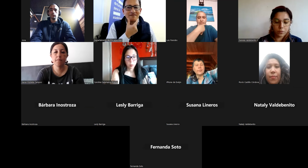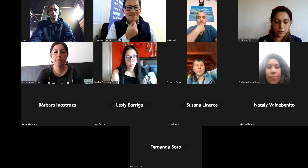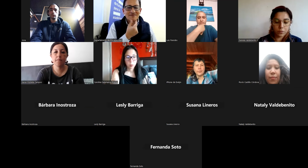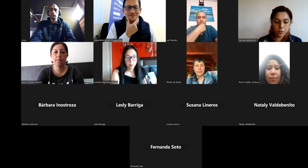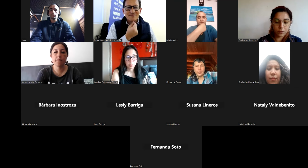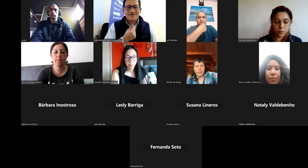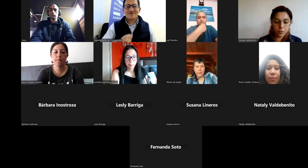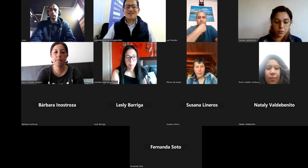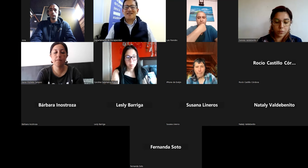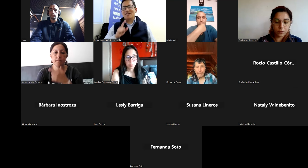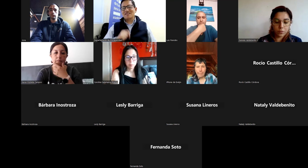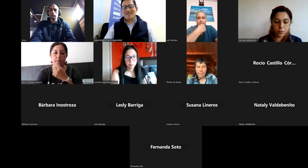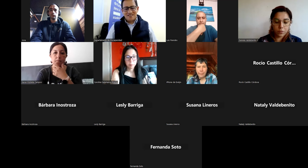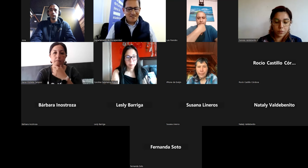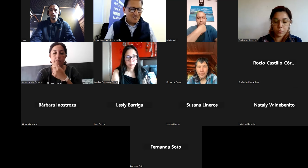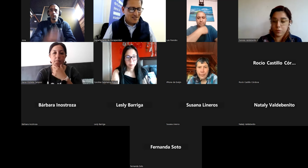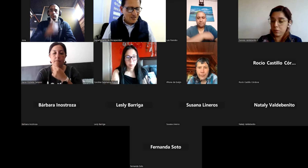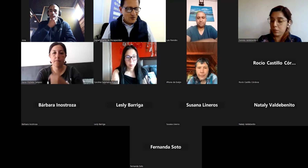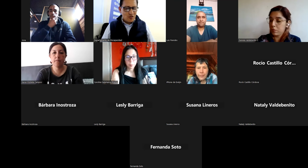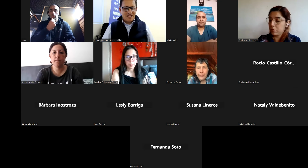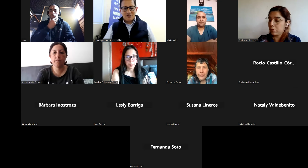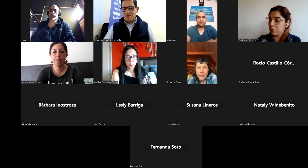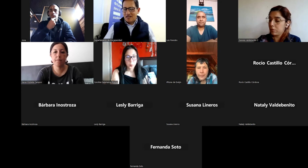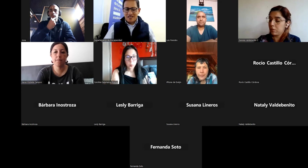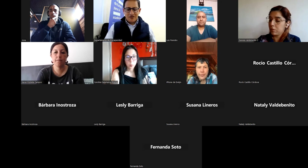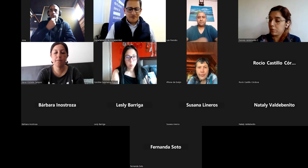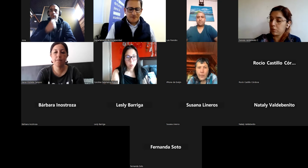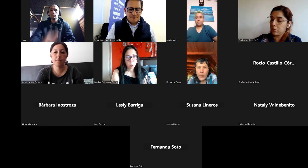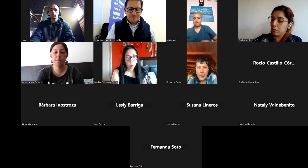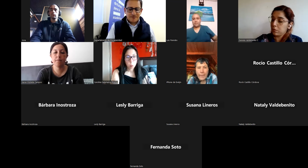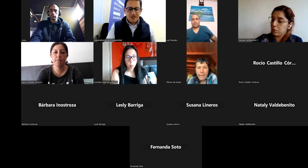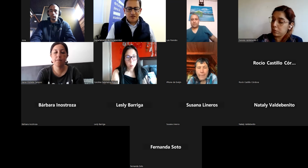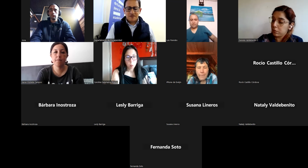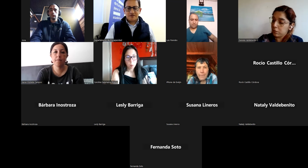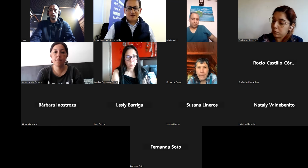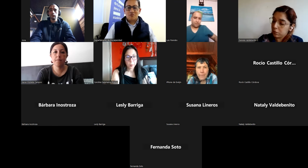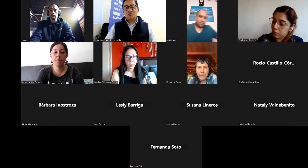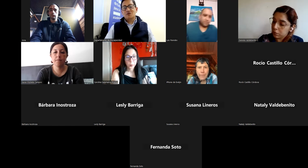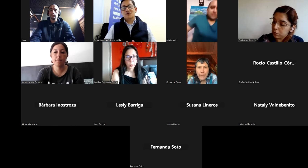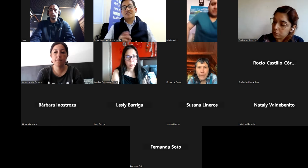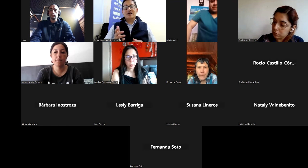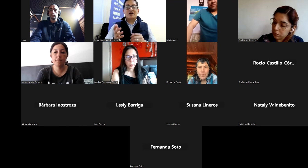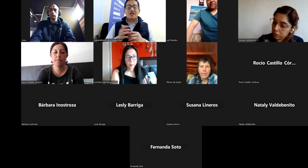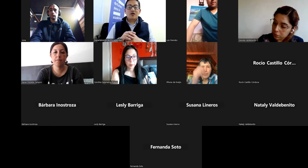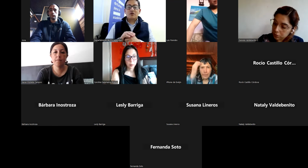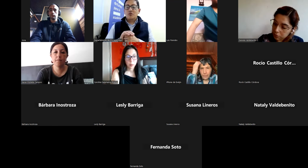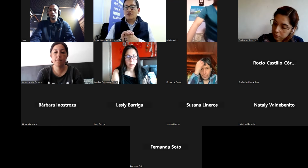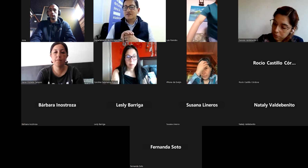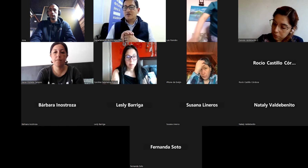Fácil. Ahí una seña, una adicional para el día de hoy. Entonces, si yo les pregunto, si Eduardo después cuando se